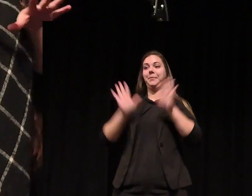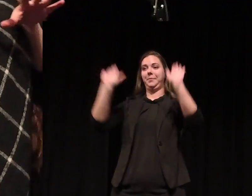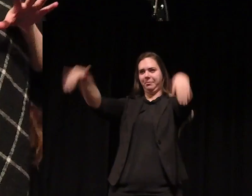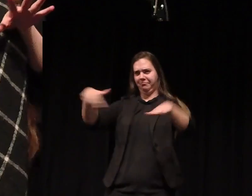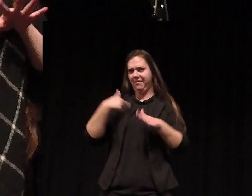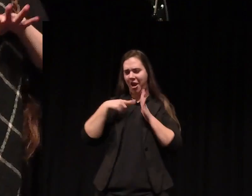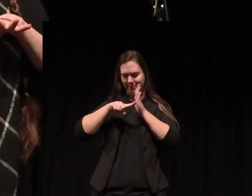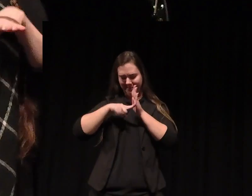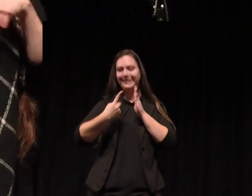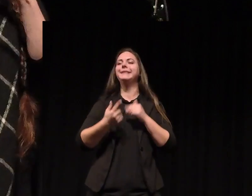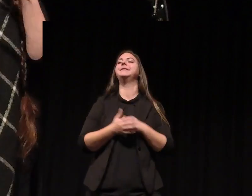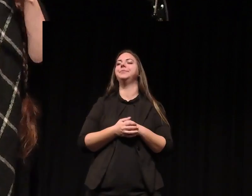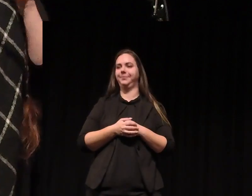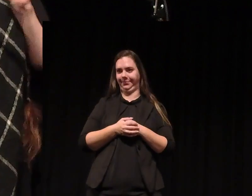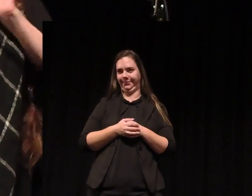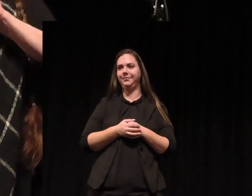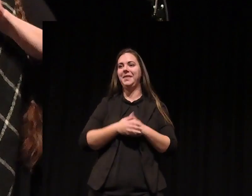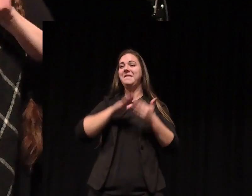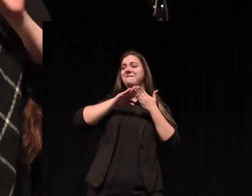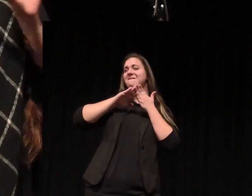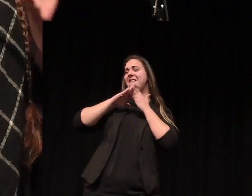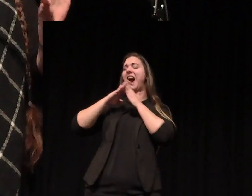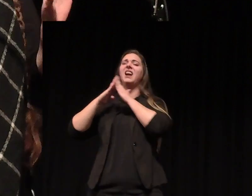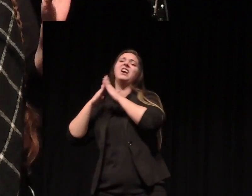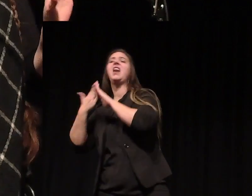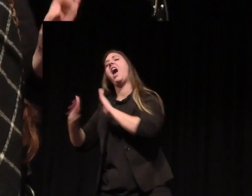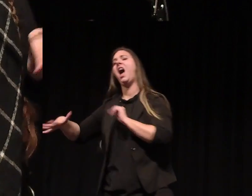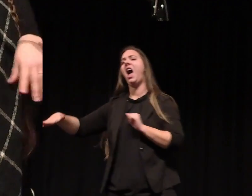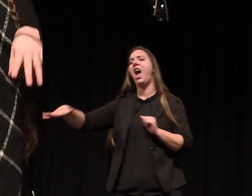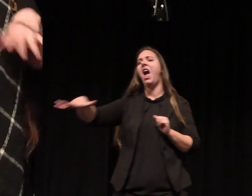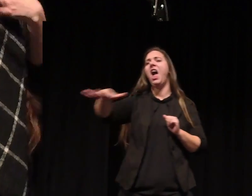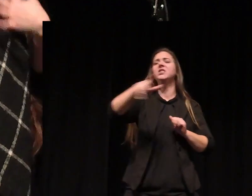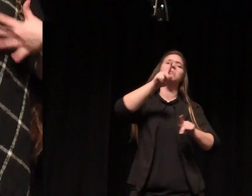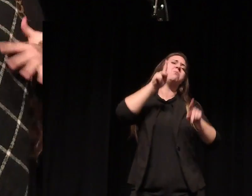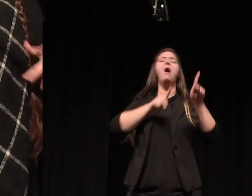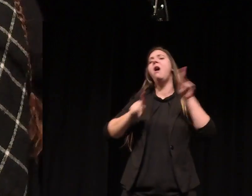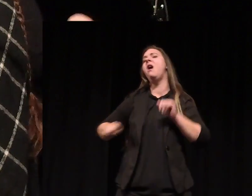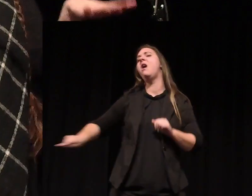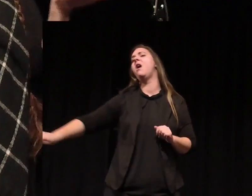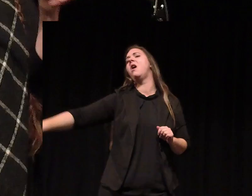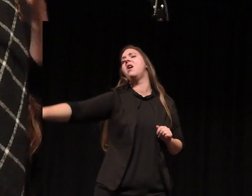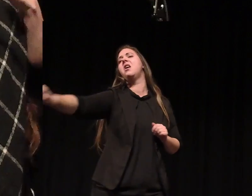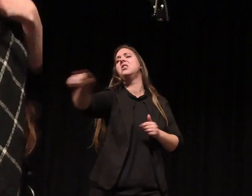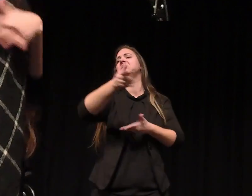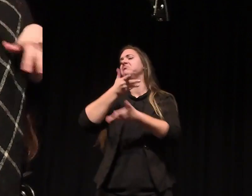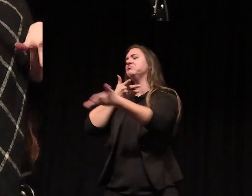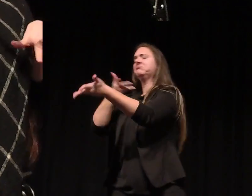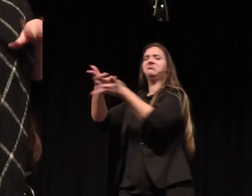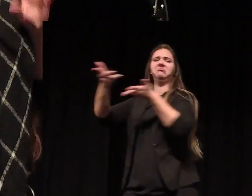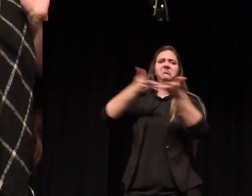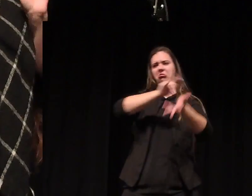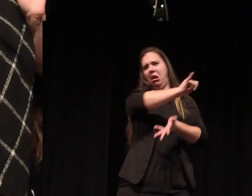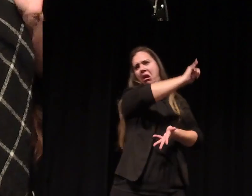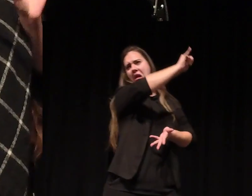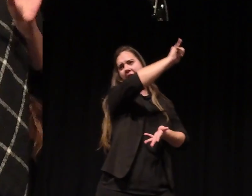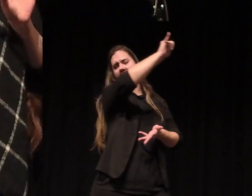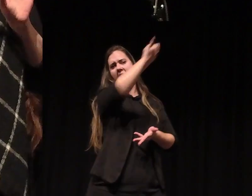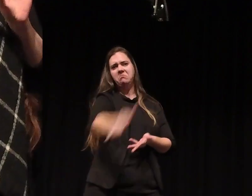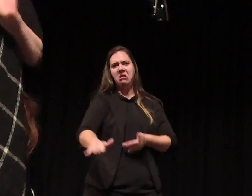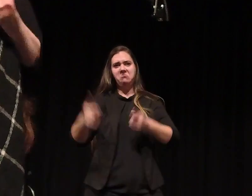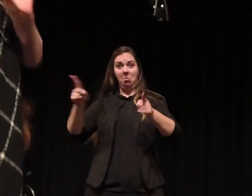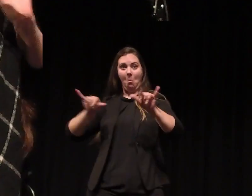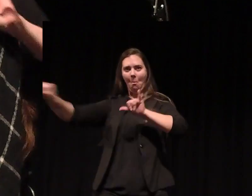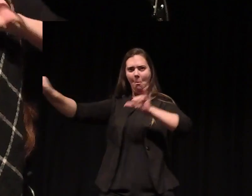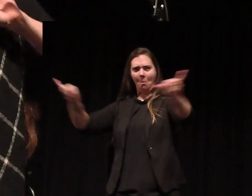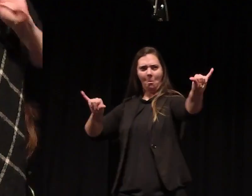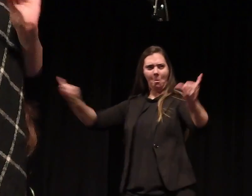un village où les gens se parlaient jamais. Tout le monde restait chez eux. Et surtout,